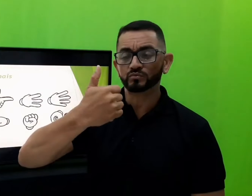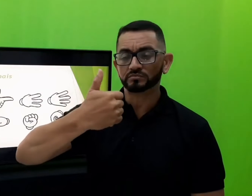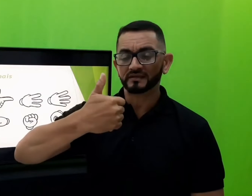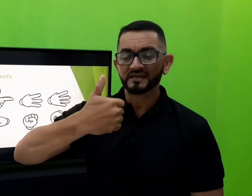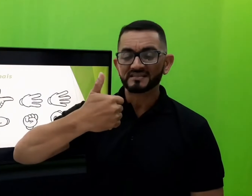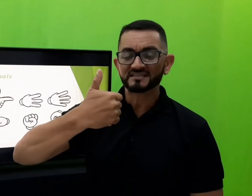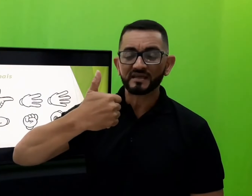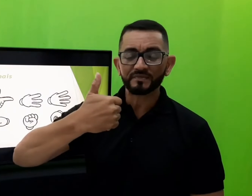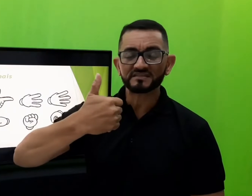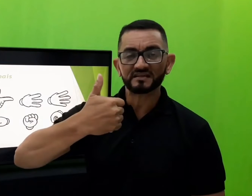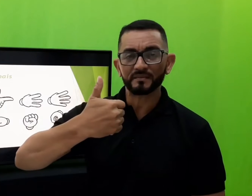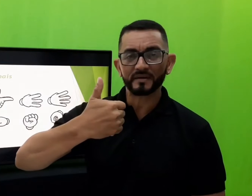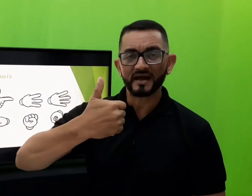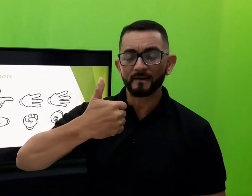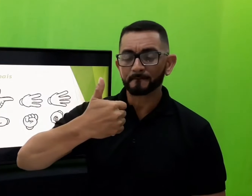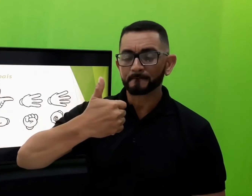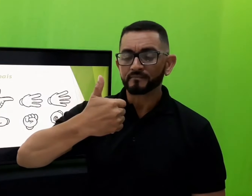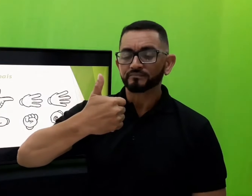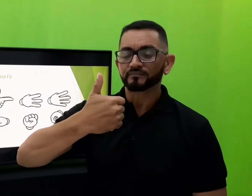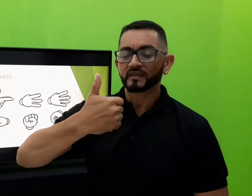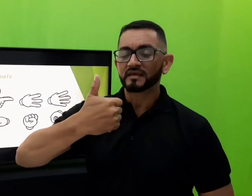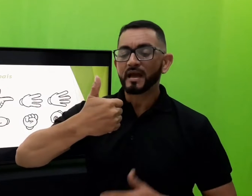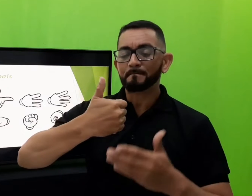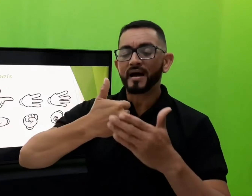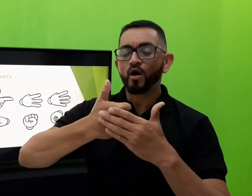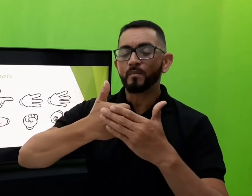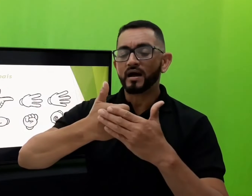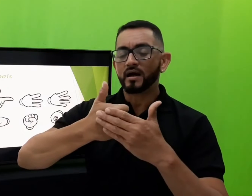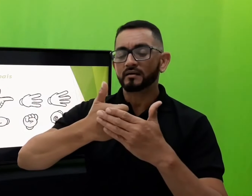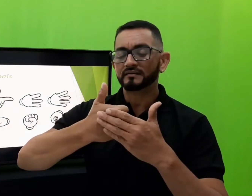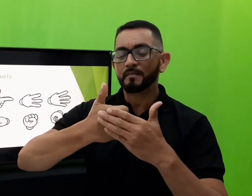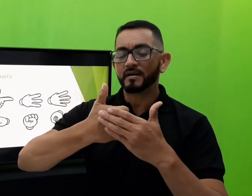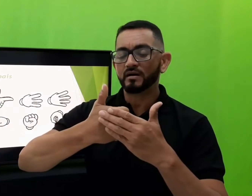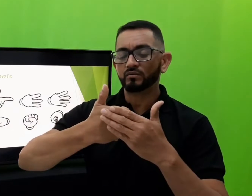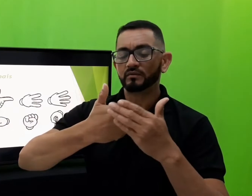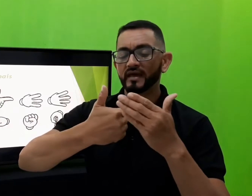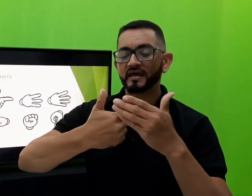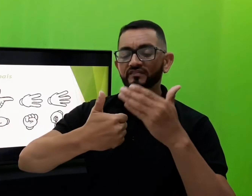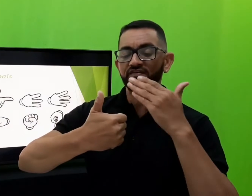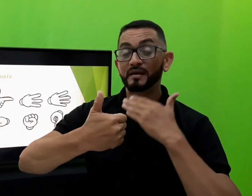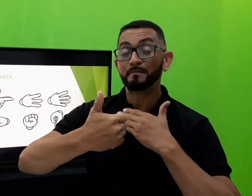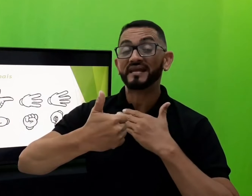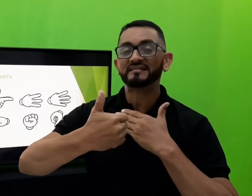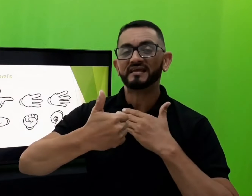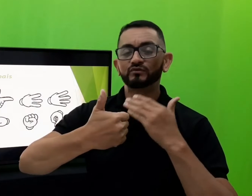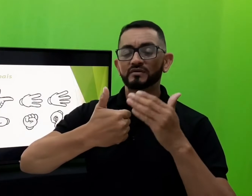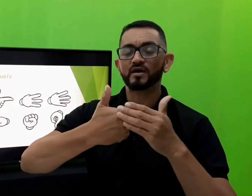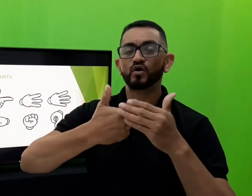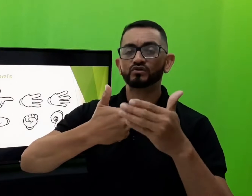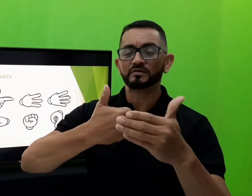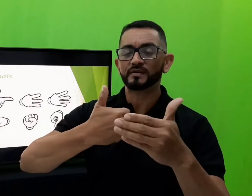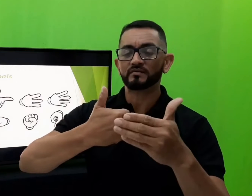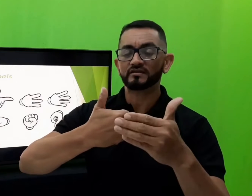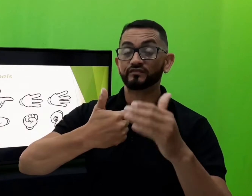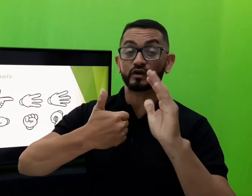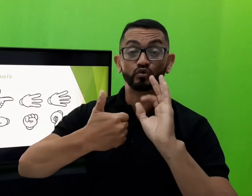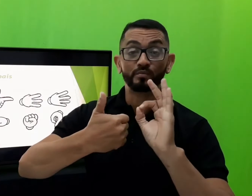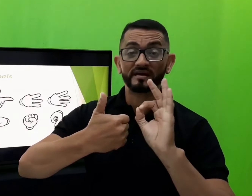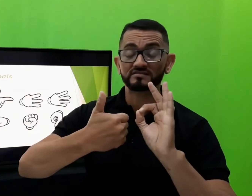1, sempre se lembrar que a palma da mão, ela fica para dentro e a costa para o lado de fora. Número